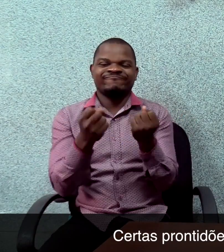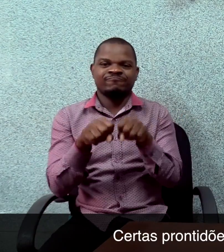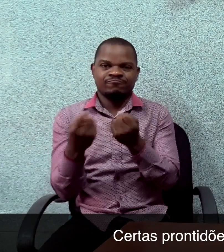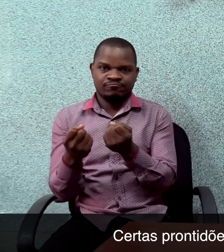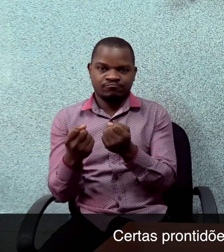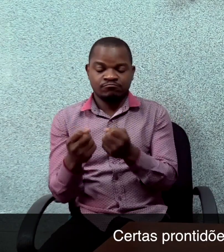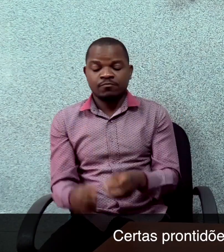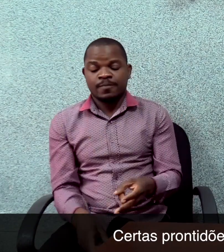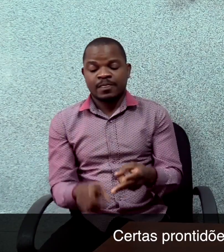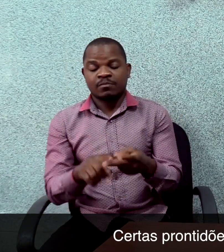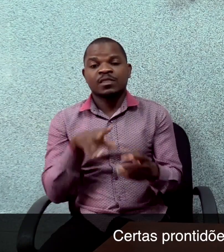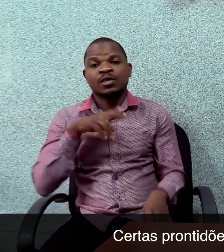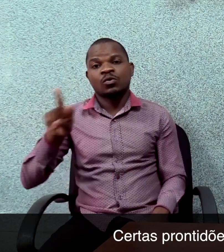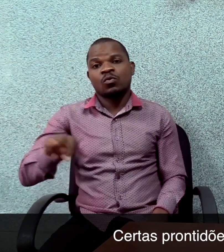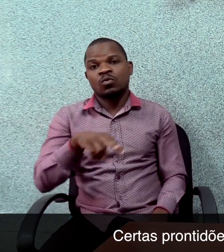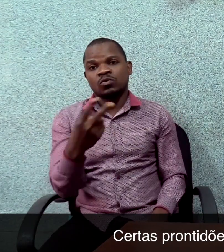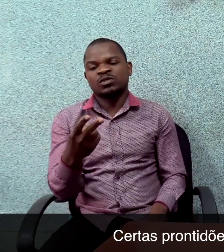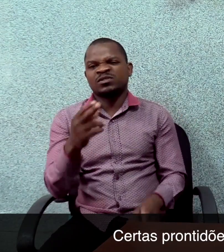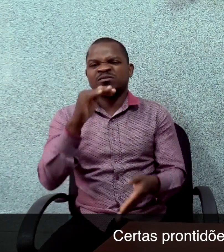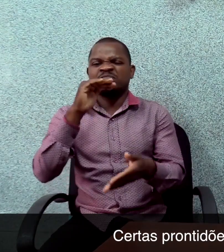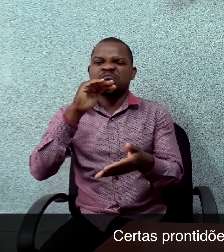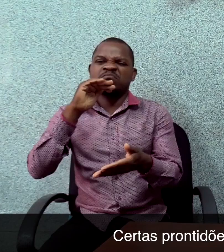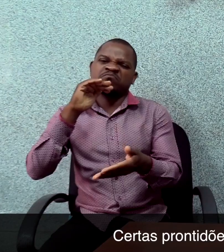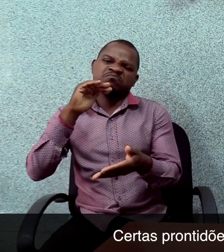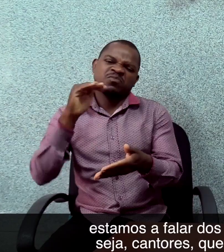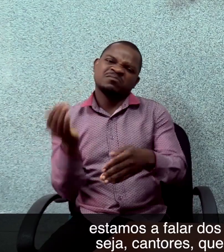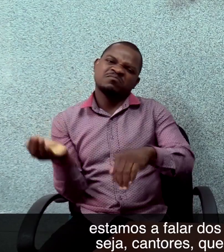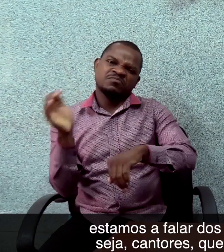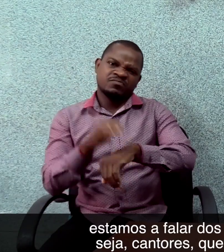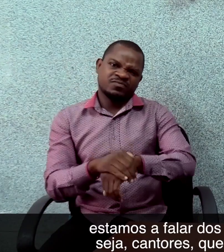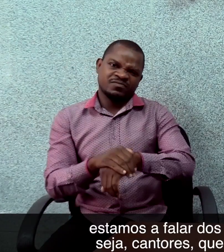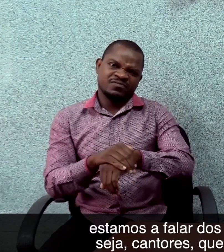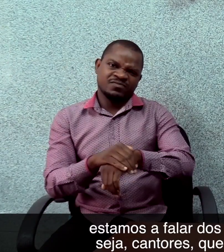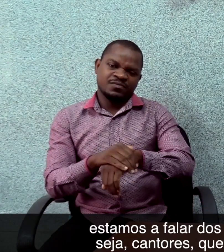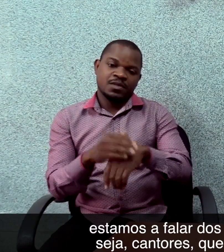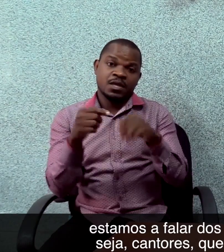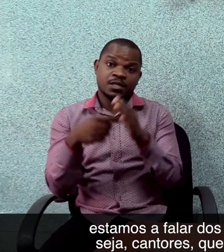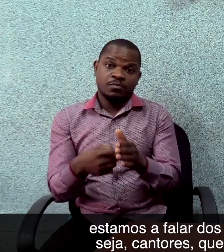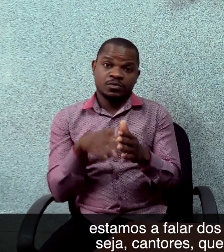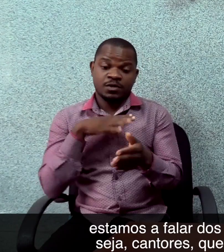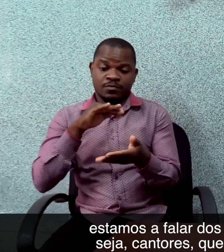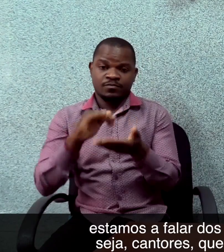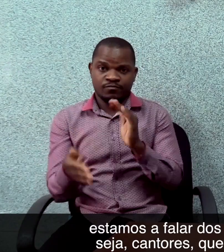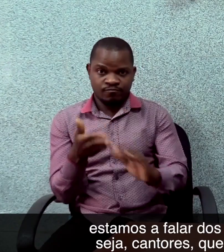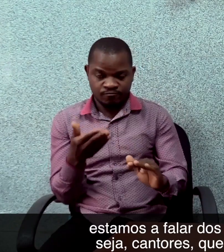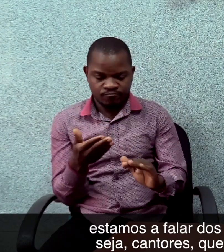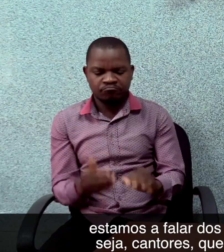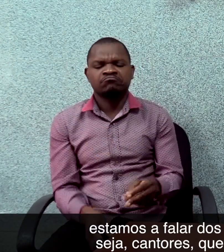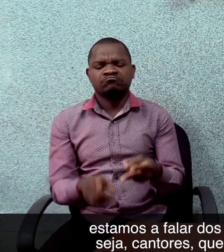Certas profissões também dentro da nossa sociedade, estamos a falar dos professores,